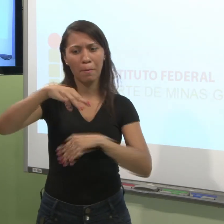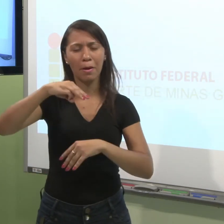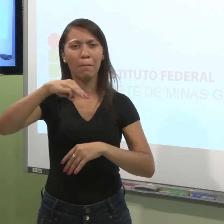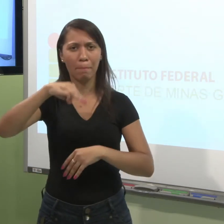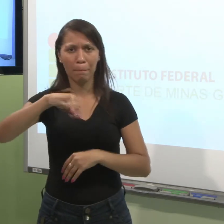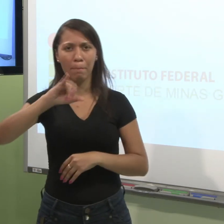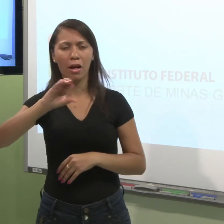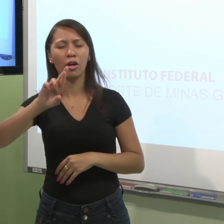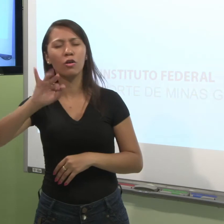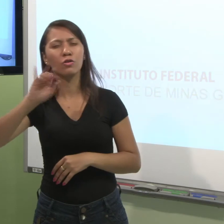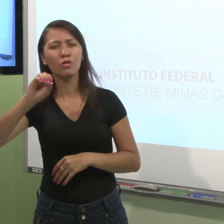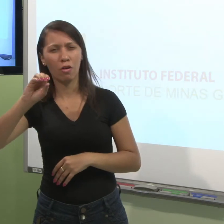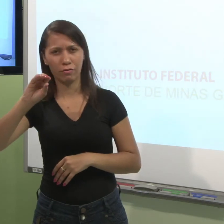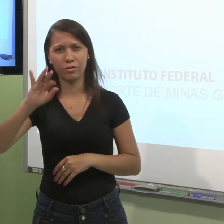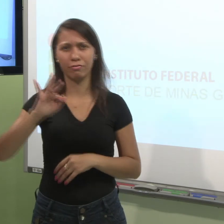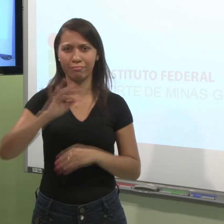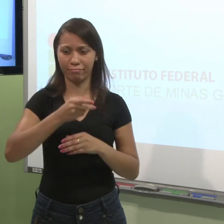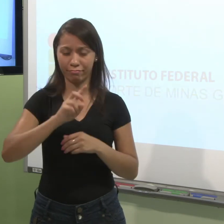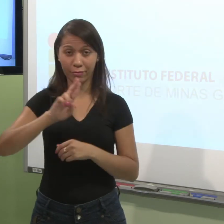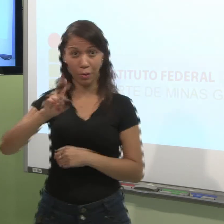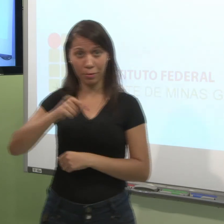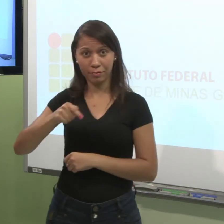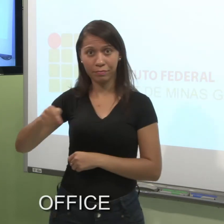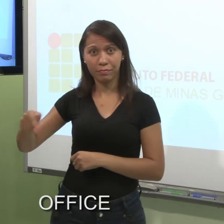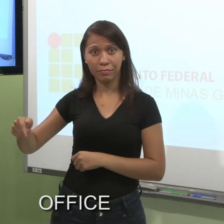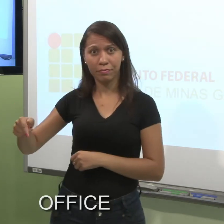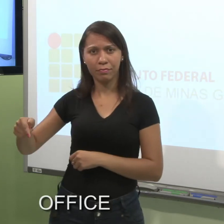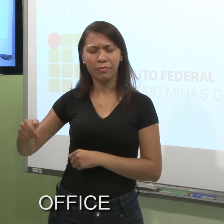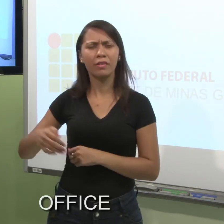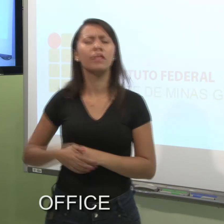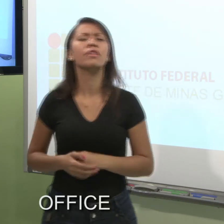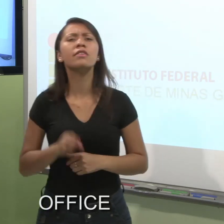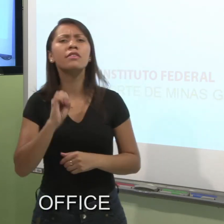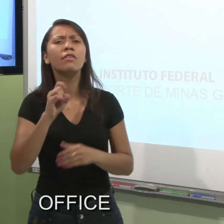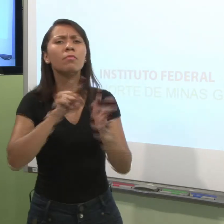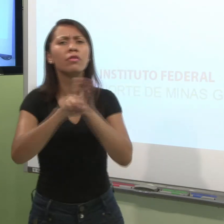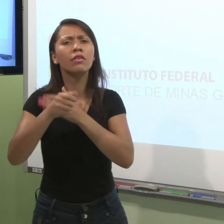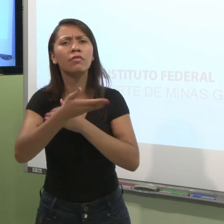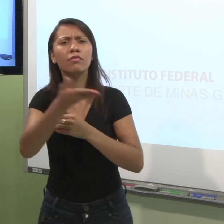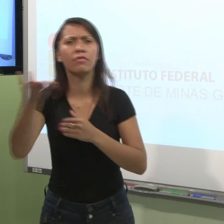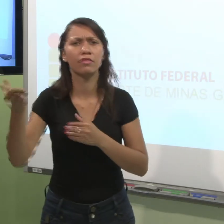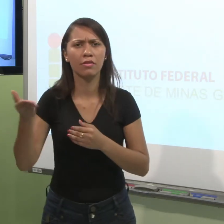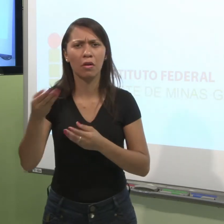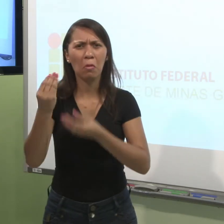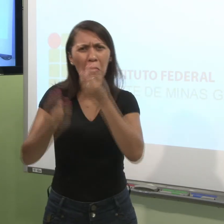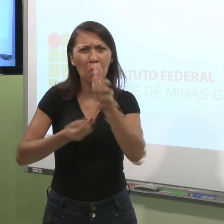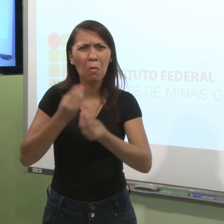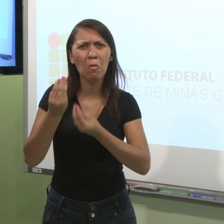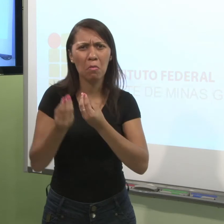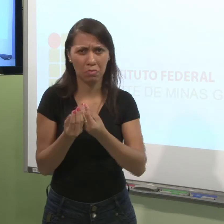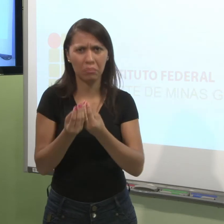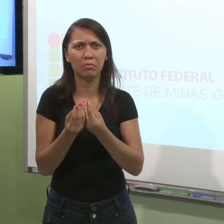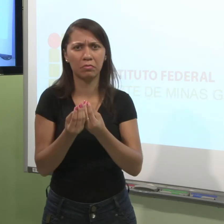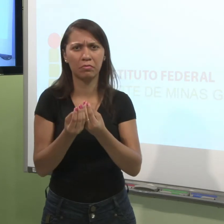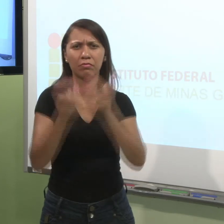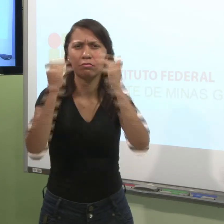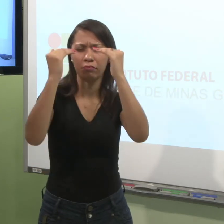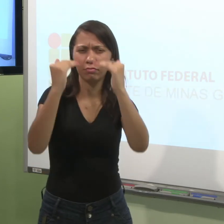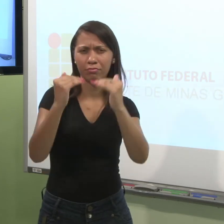do pacote de aplicativos Office. E se eu perguntar para vocês, qual é a aparência dessa planilha eletrônica mais conhecida